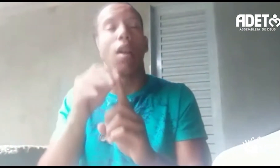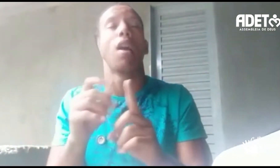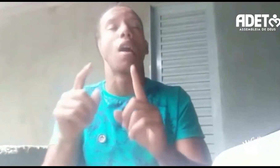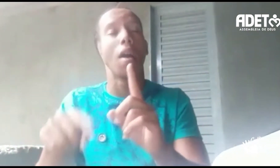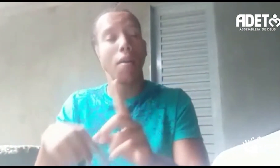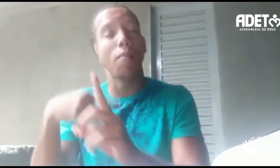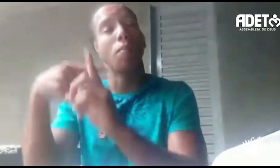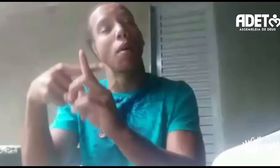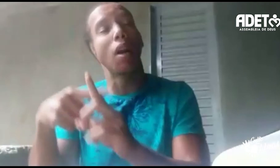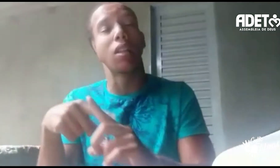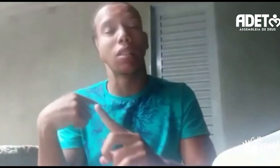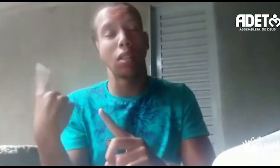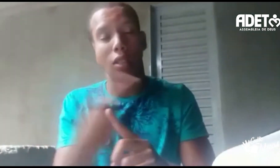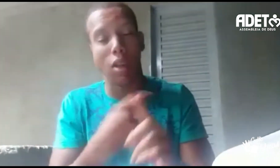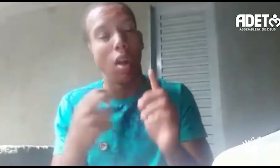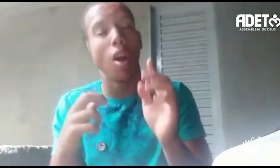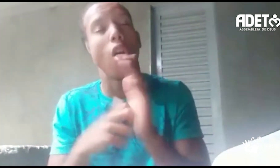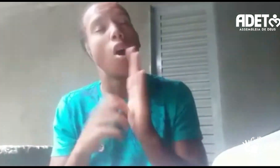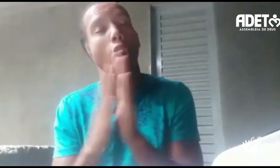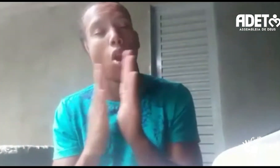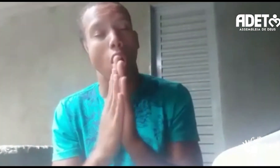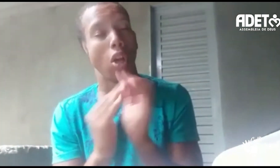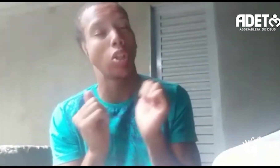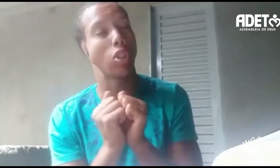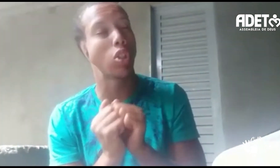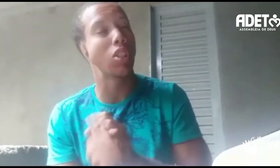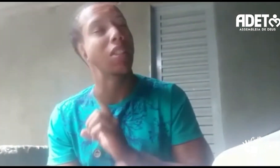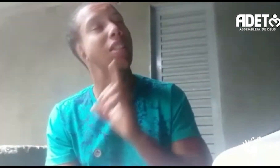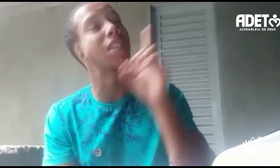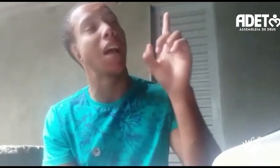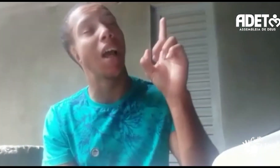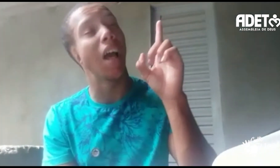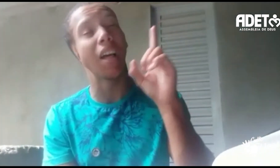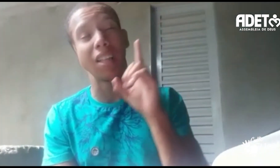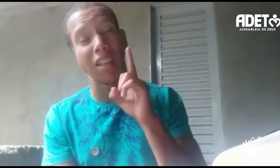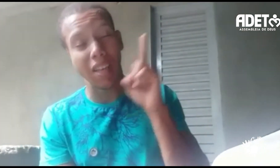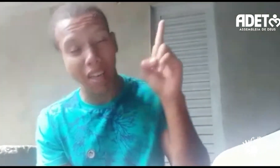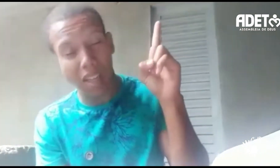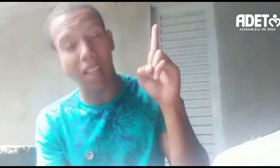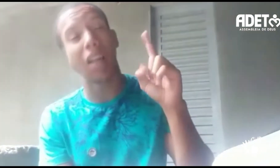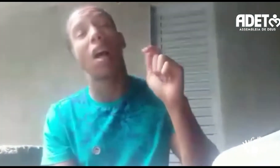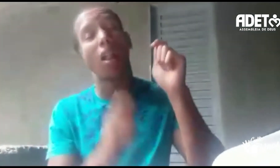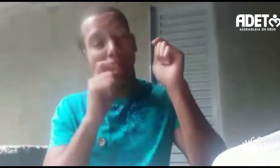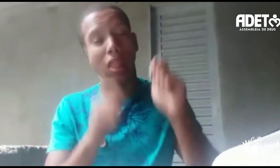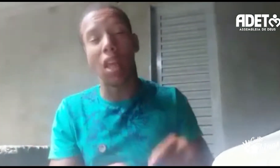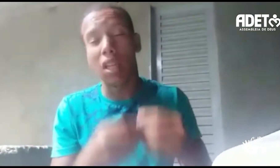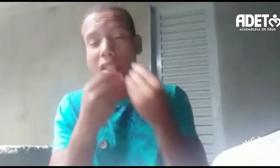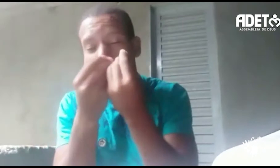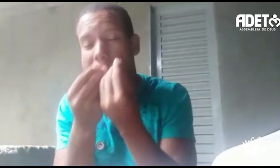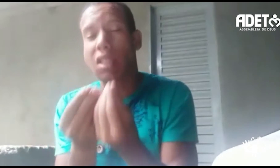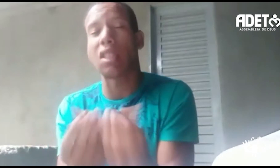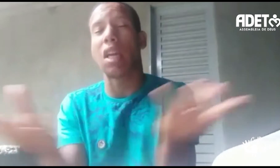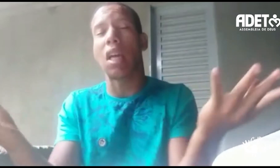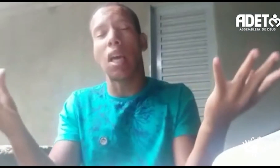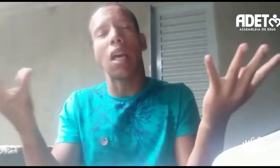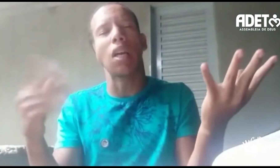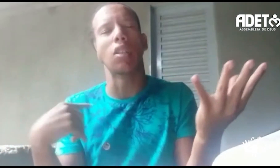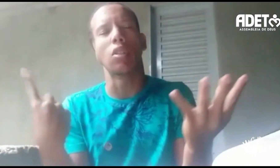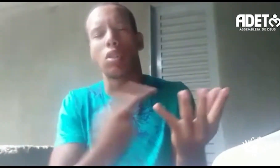Espírito Santo acompanhe cada pessoa, Senhor, que esteja vendo agora esse devocional. Deus, eu sei que o Senhor pode, Senhor, nos